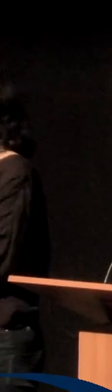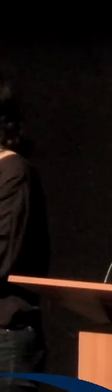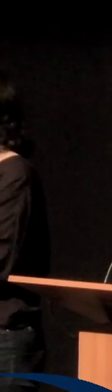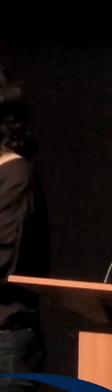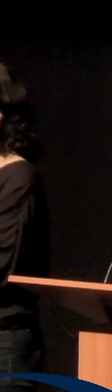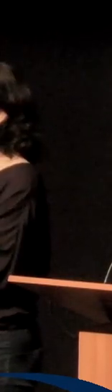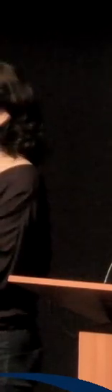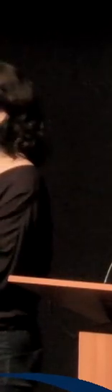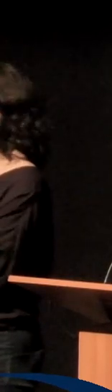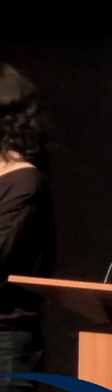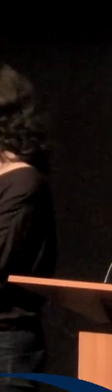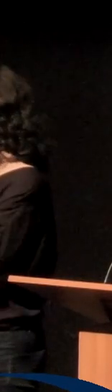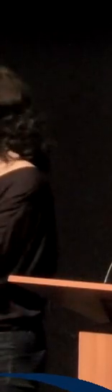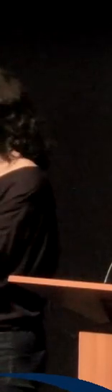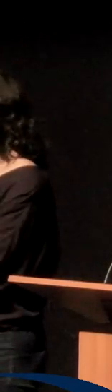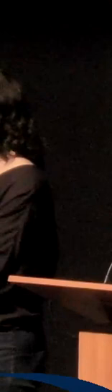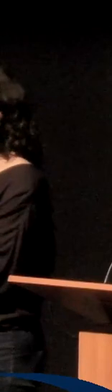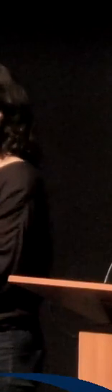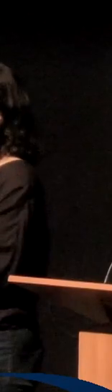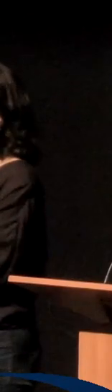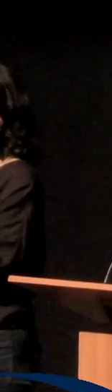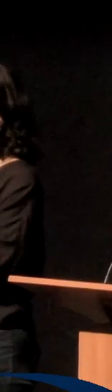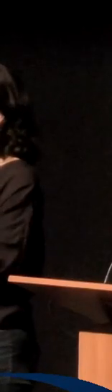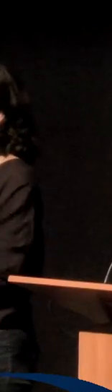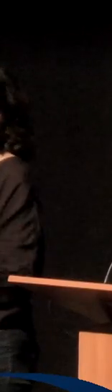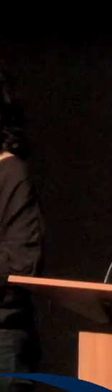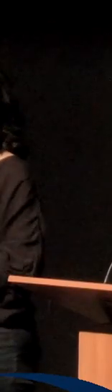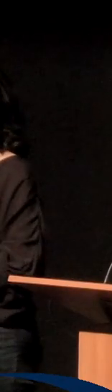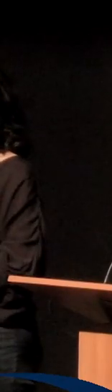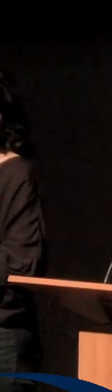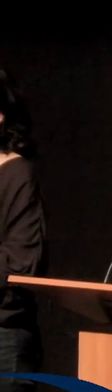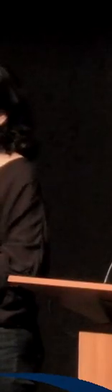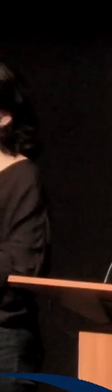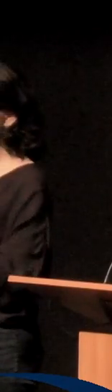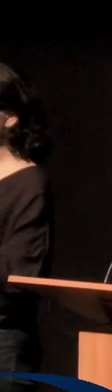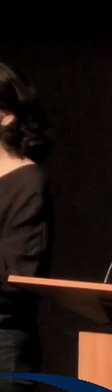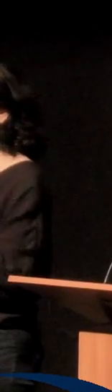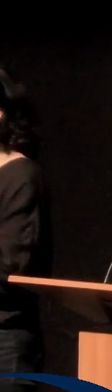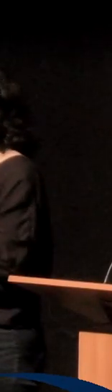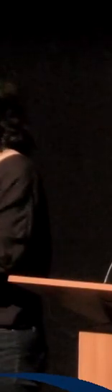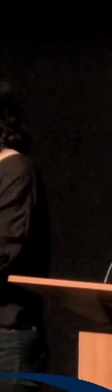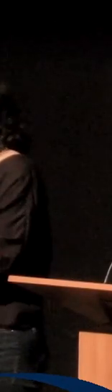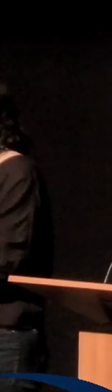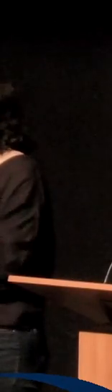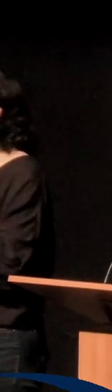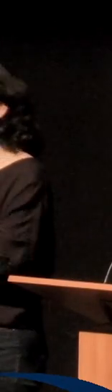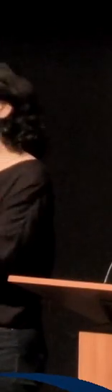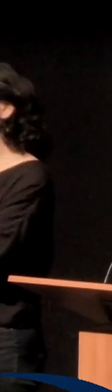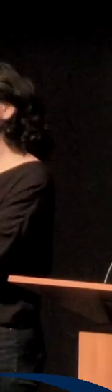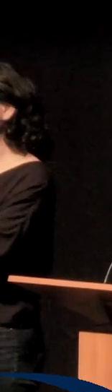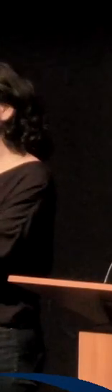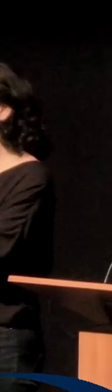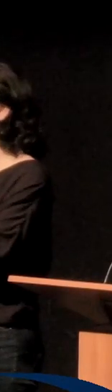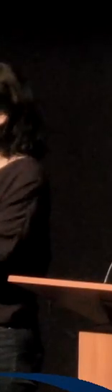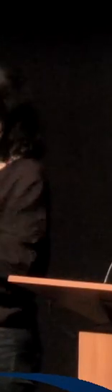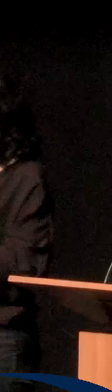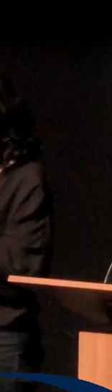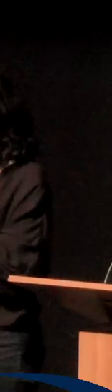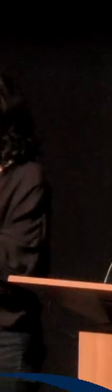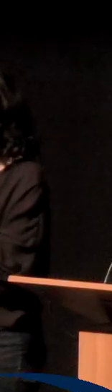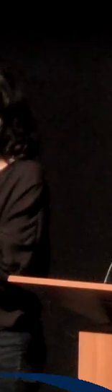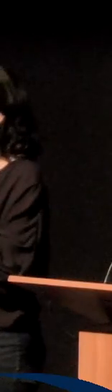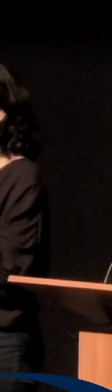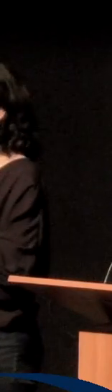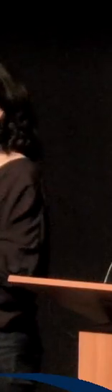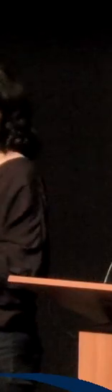e os nutricionistas né e desse essa nota técnica ela tem esse propósito de fome no